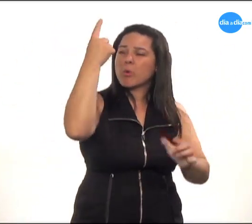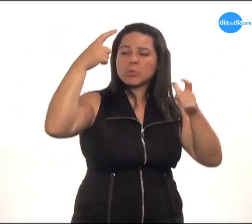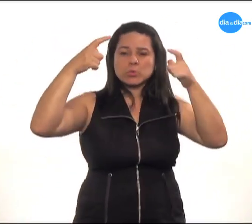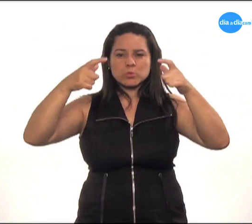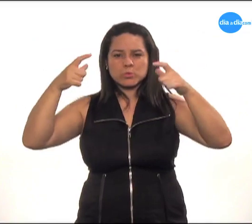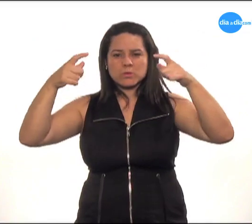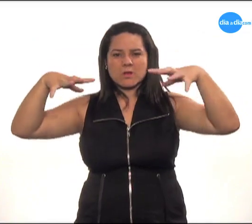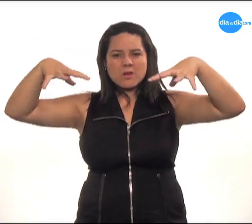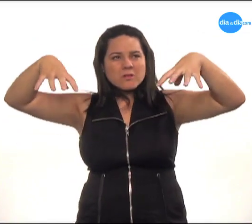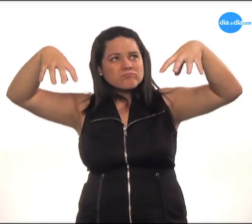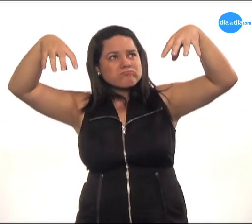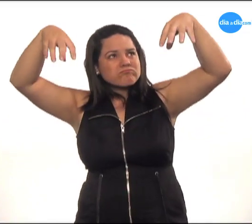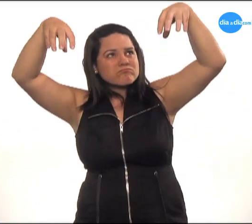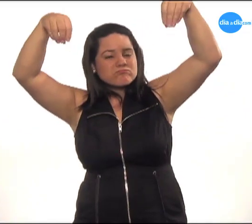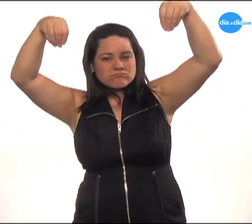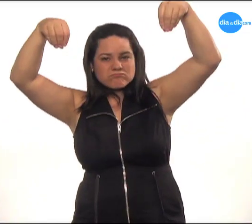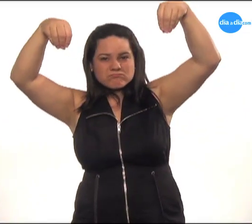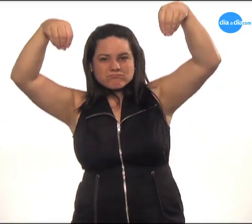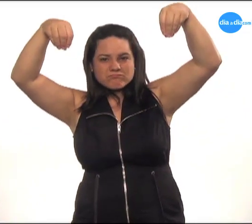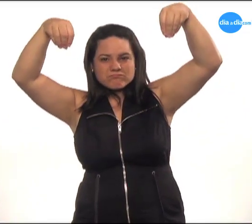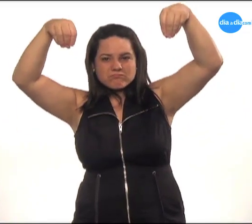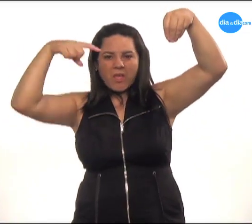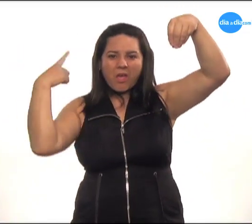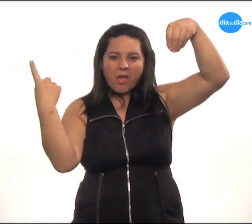torre colocada num dos cantos daquele templo.